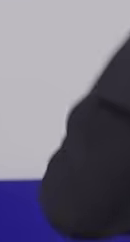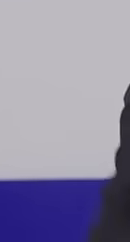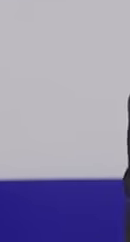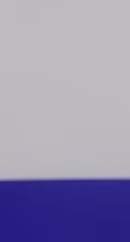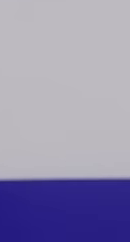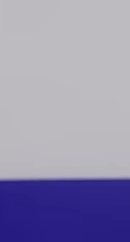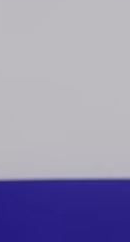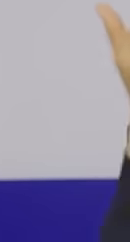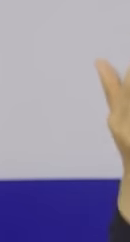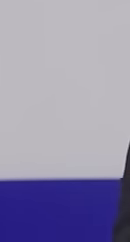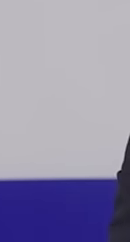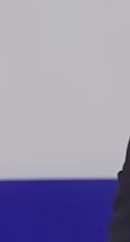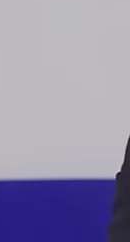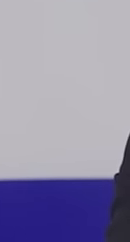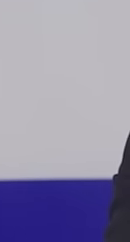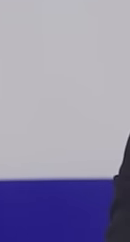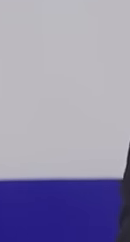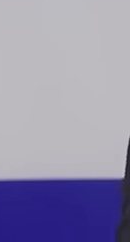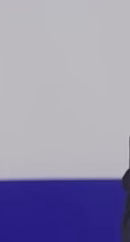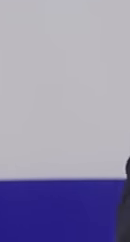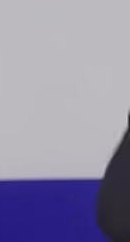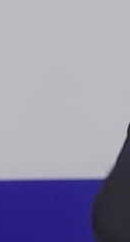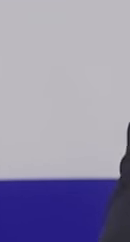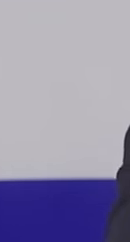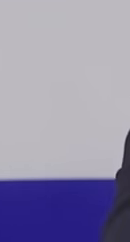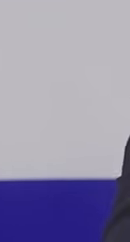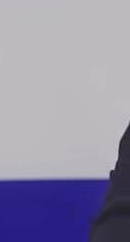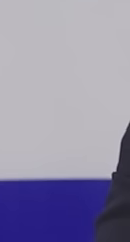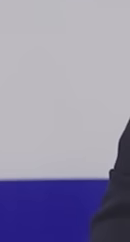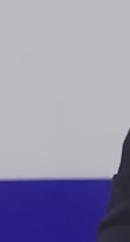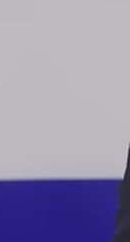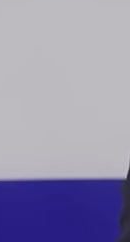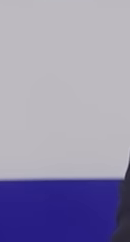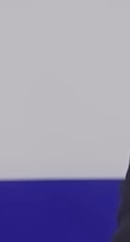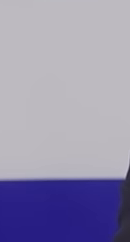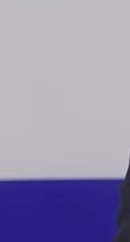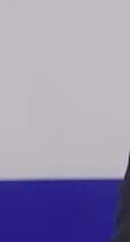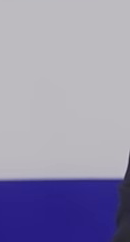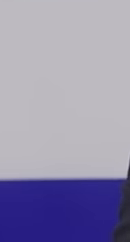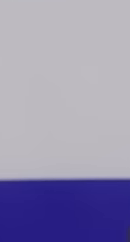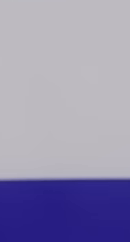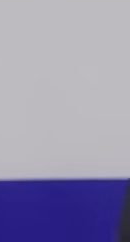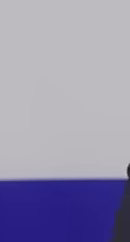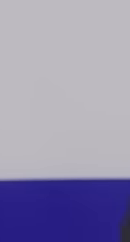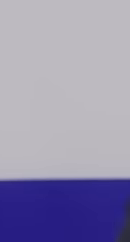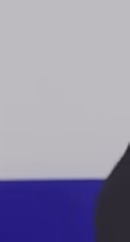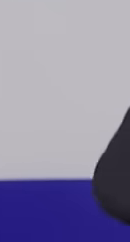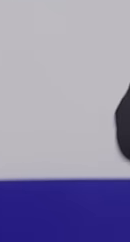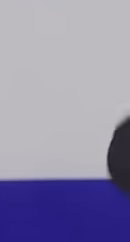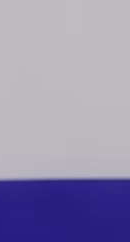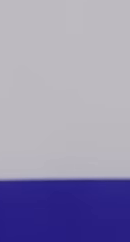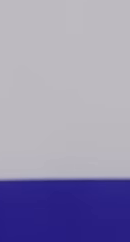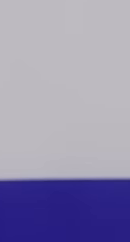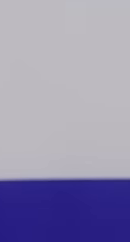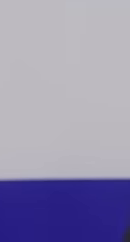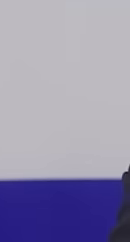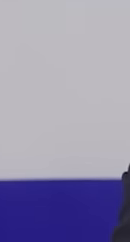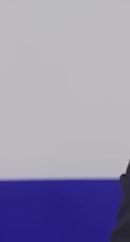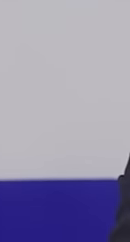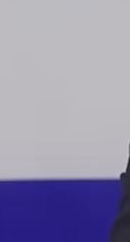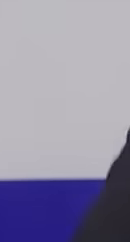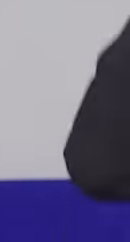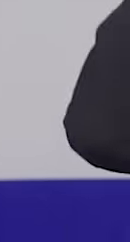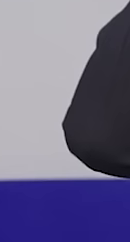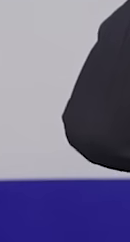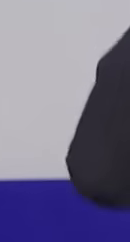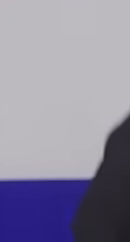할지 우리 모두가 함께 고민해야 합니다. 우리가 마주할 미래는